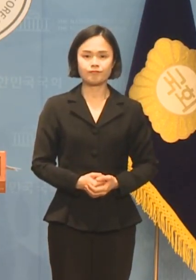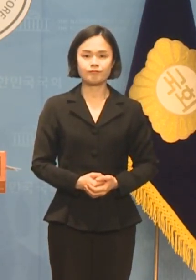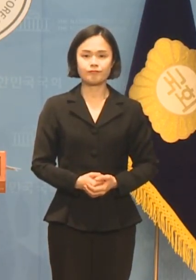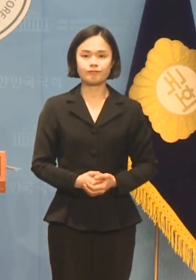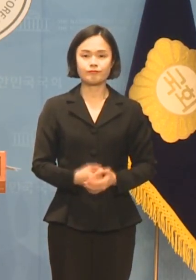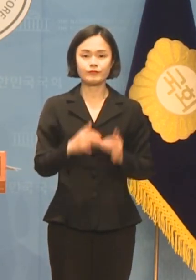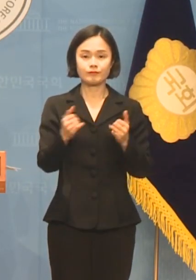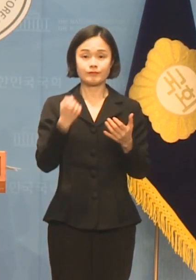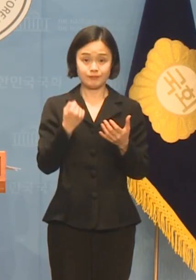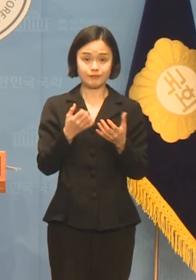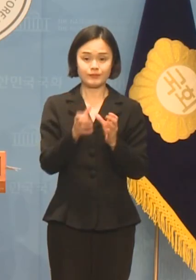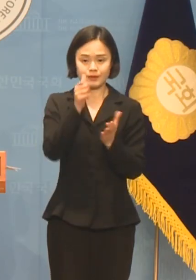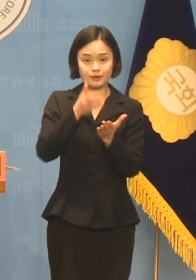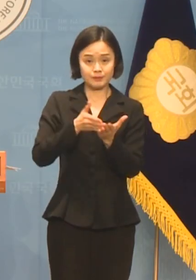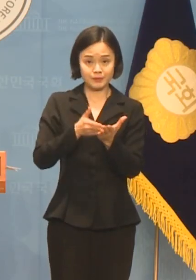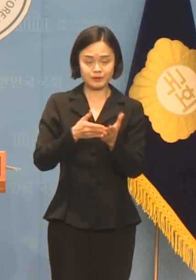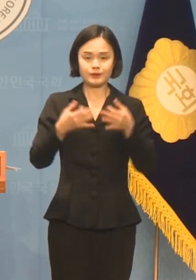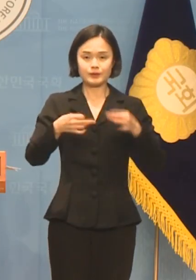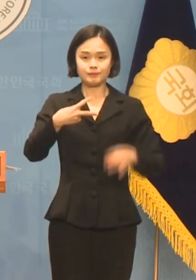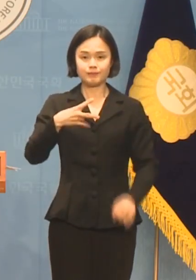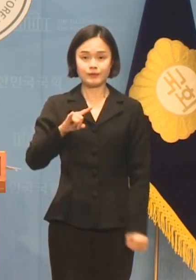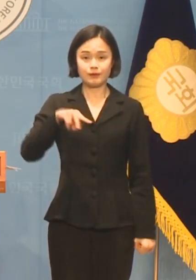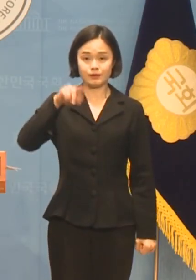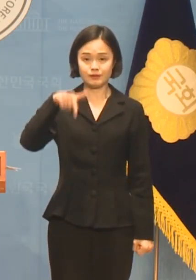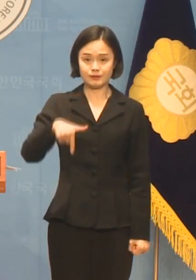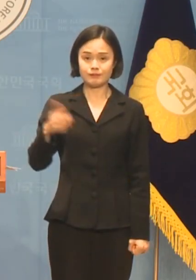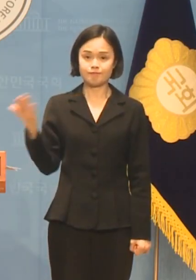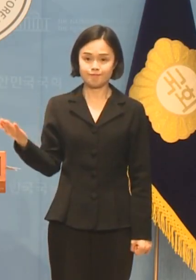국민의힘 김대식 원내 수석 대변인입니다.